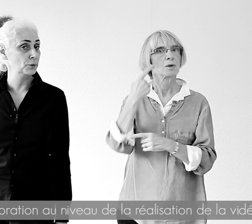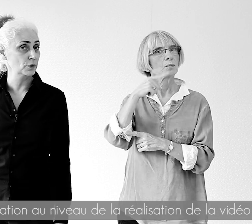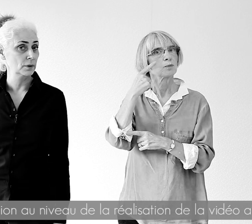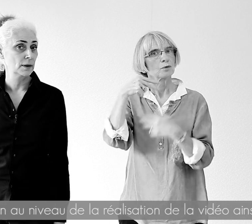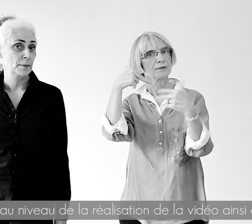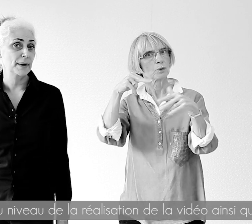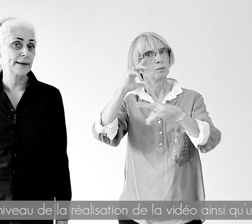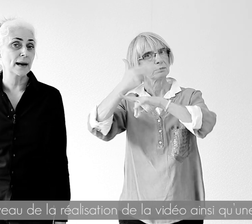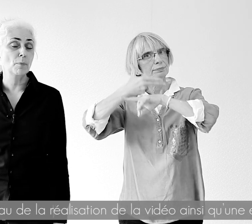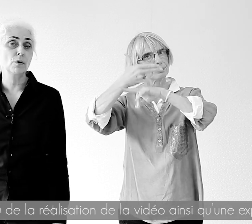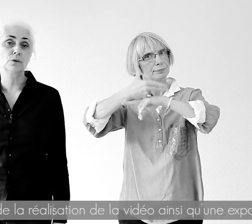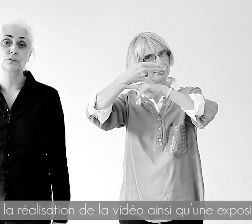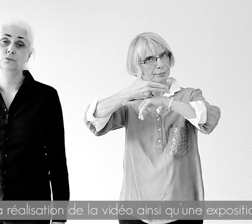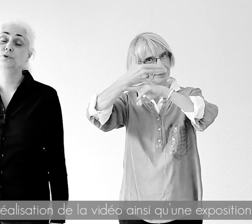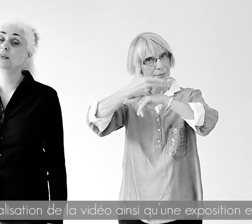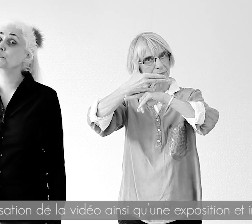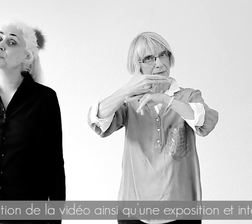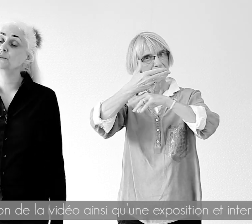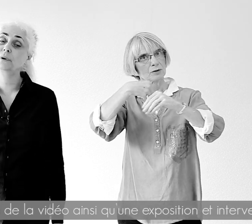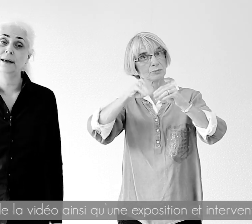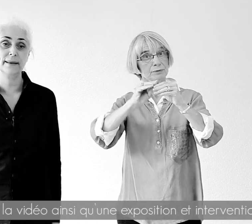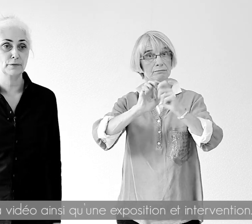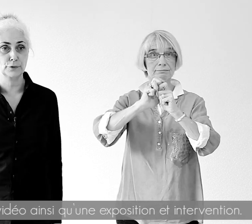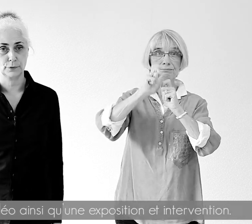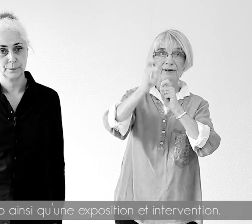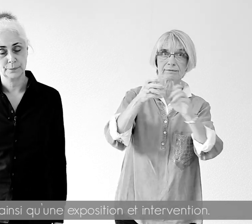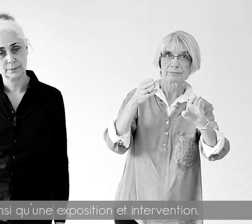vidéo, mais également d'une exposition et intervention.